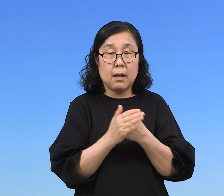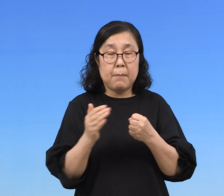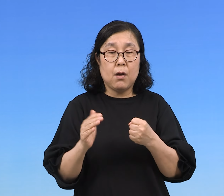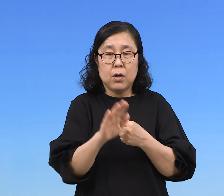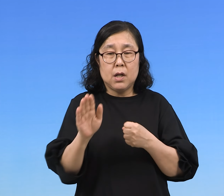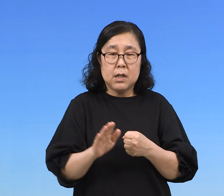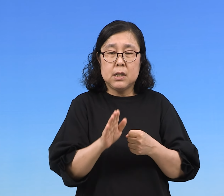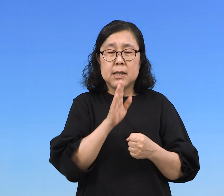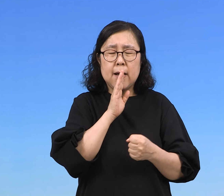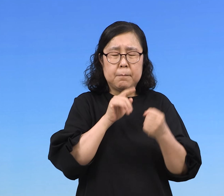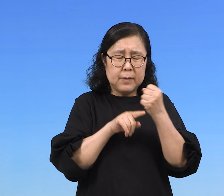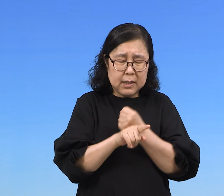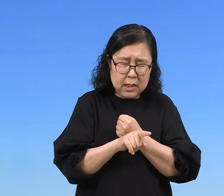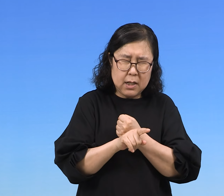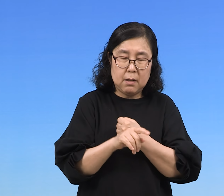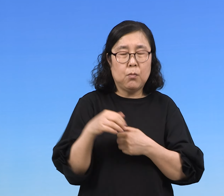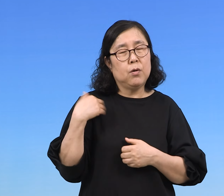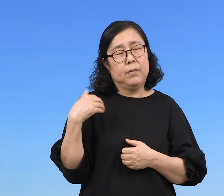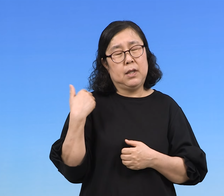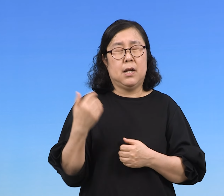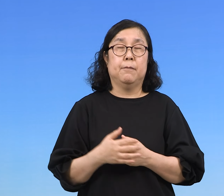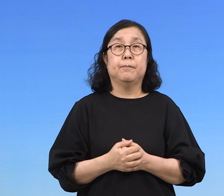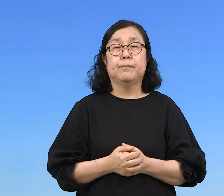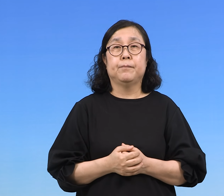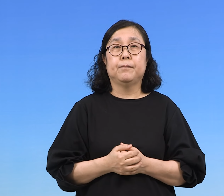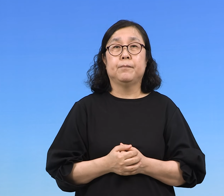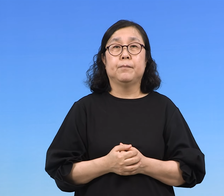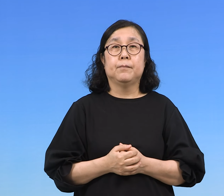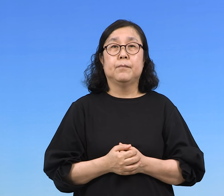우리는 참과 진리를 알지 못합니다.